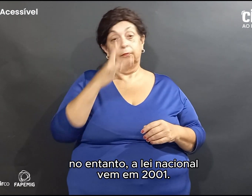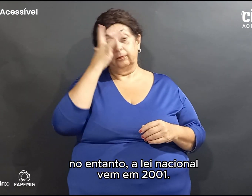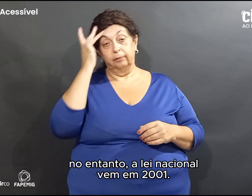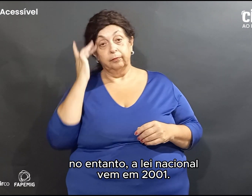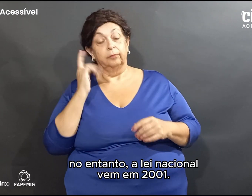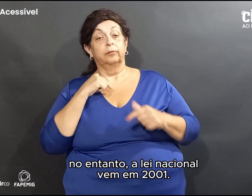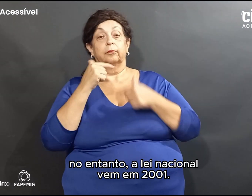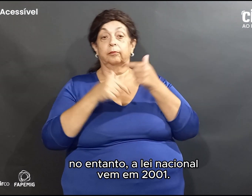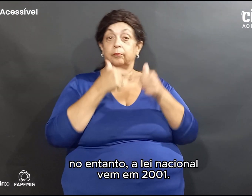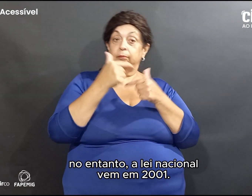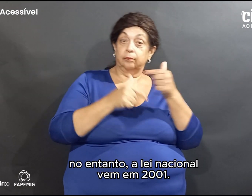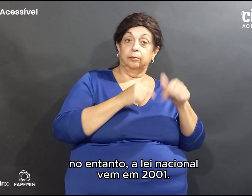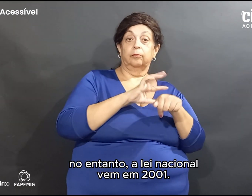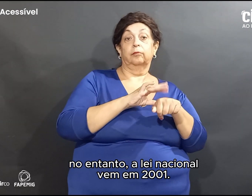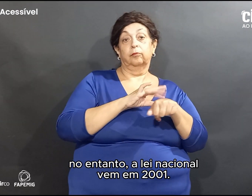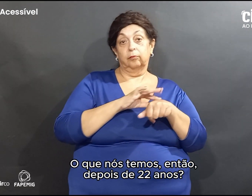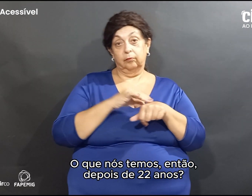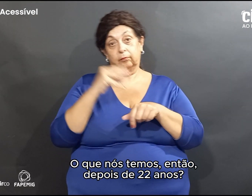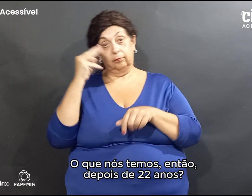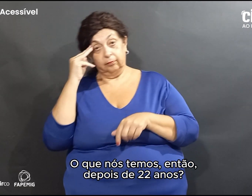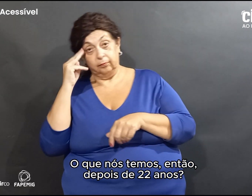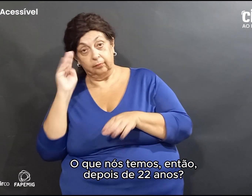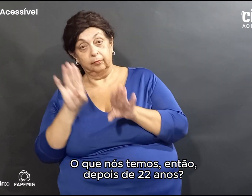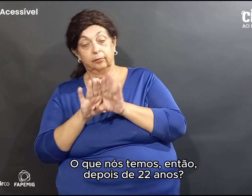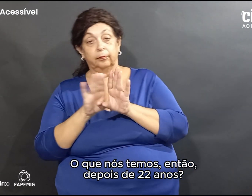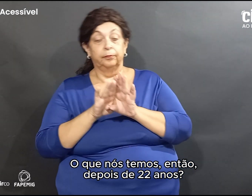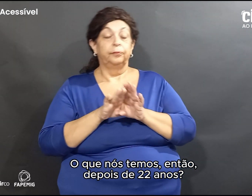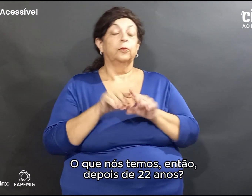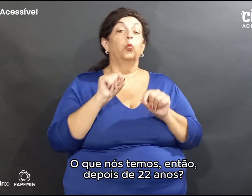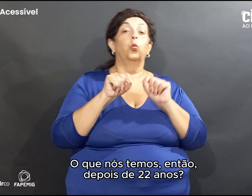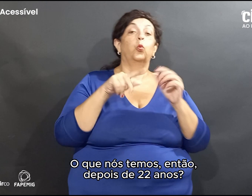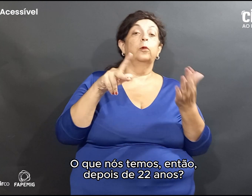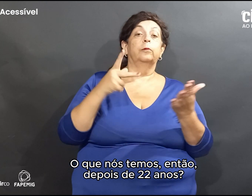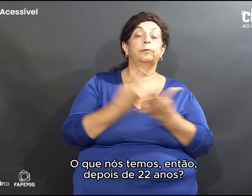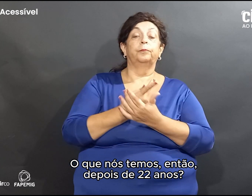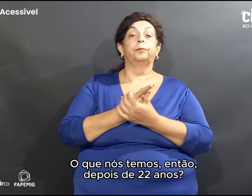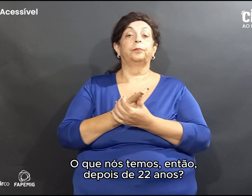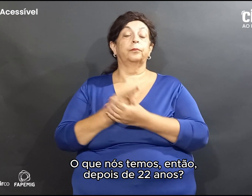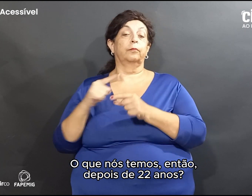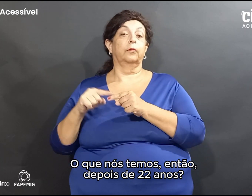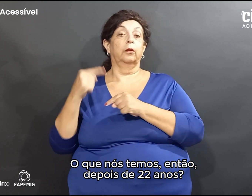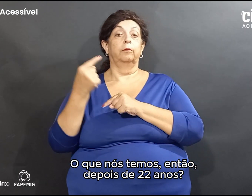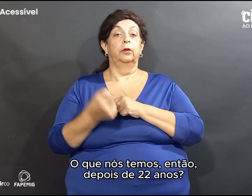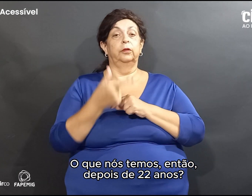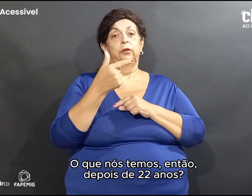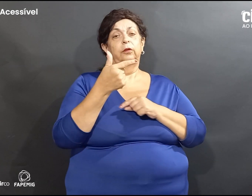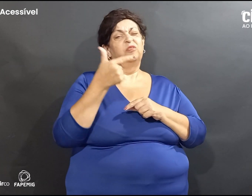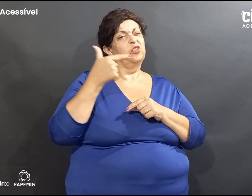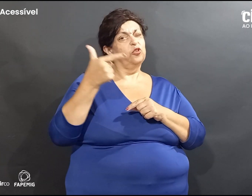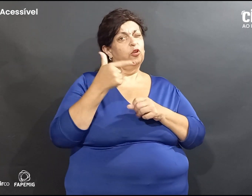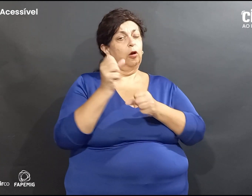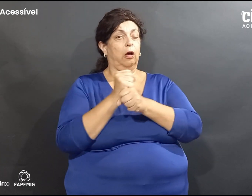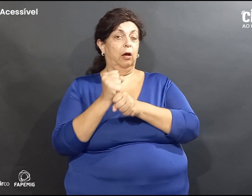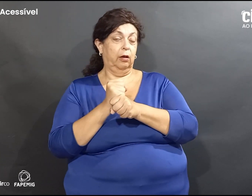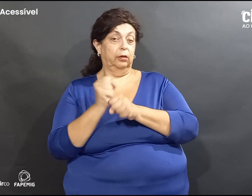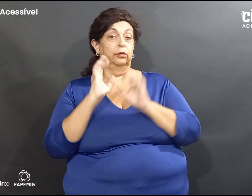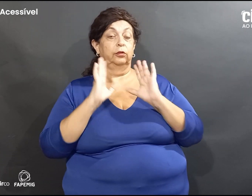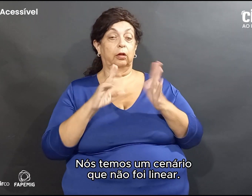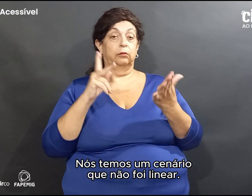nacional, ela vem em 2001. O que nós temos, então, aí, depois de 22 anos, né? Nós